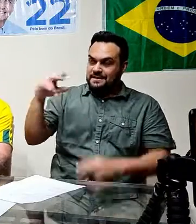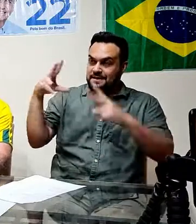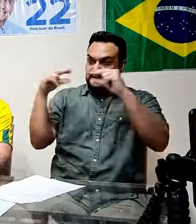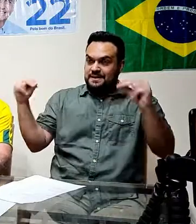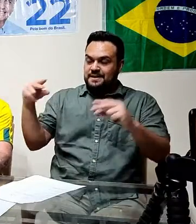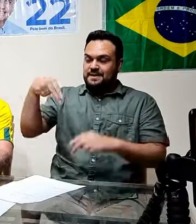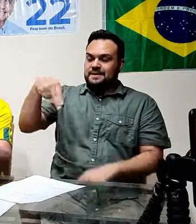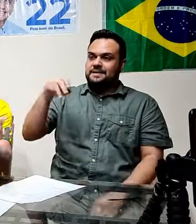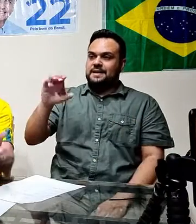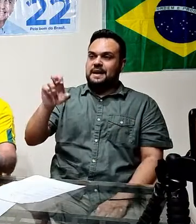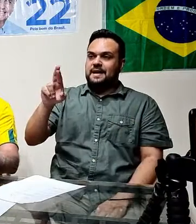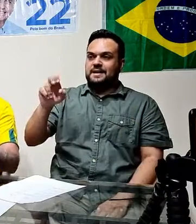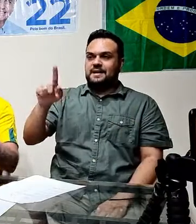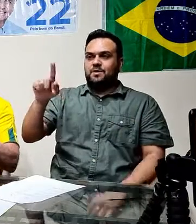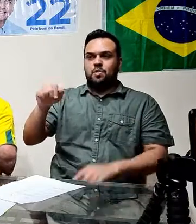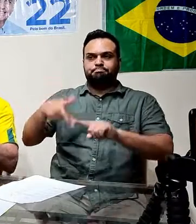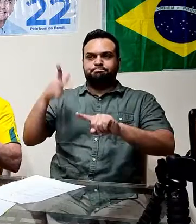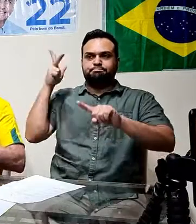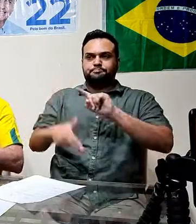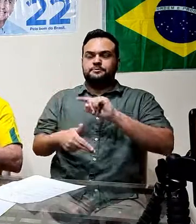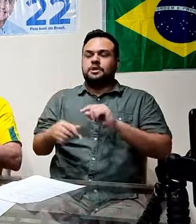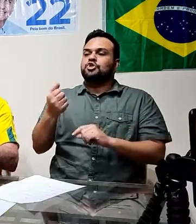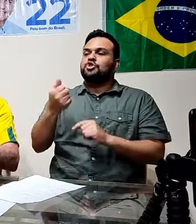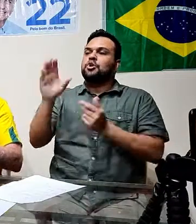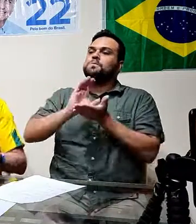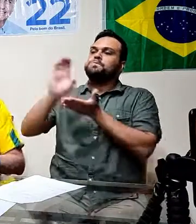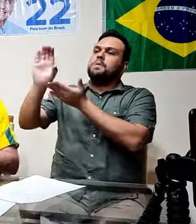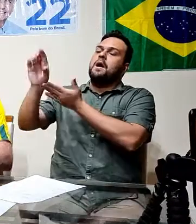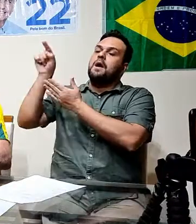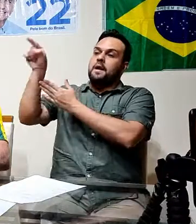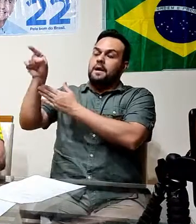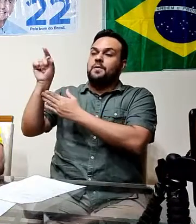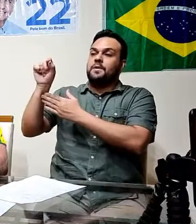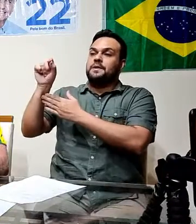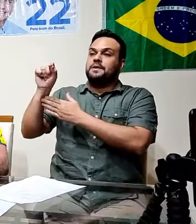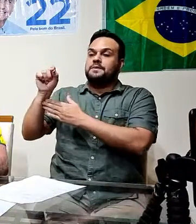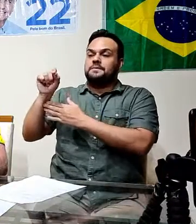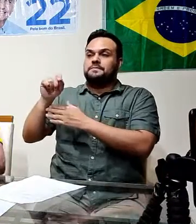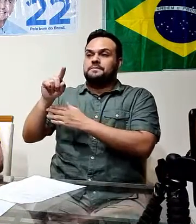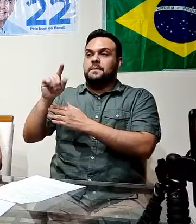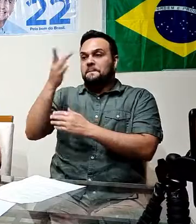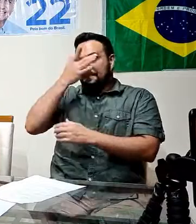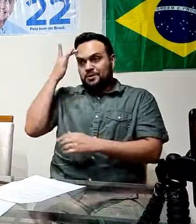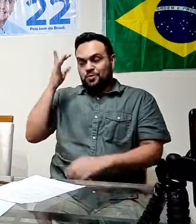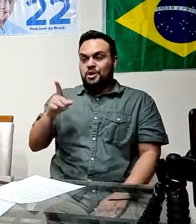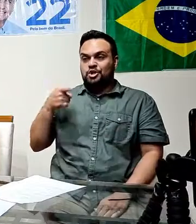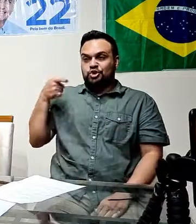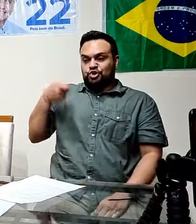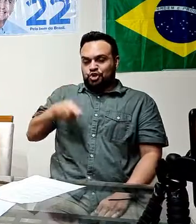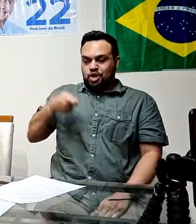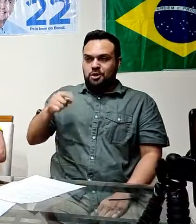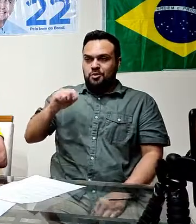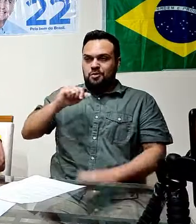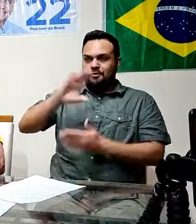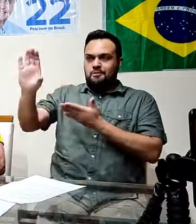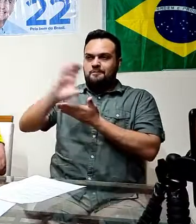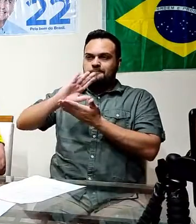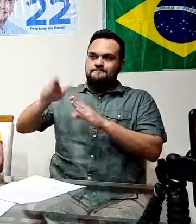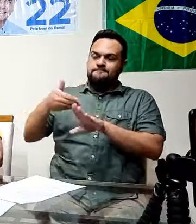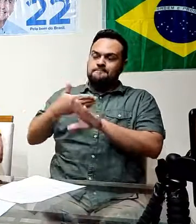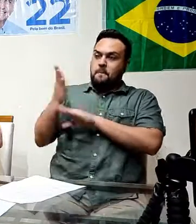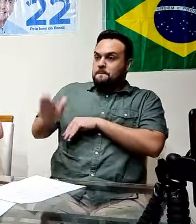é para fazer obra, outra parte vai para a mão, né, para as mãos ou para o bolso dos ditadores, para a vida, para a boa vida